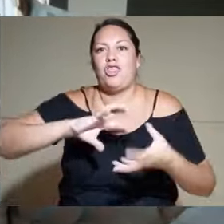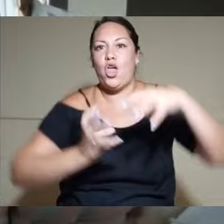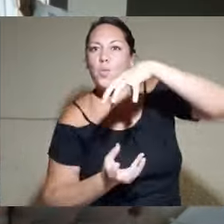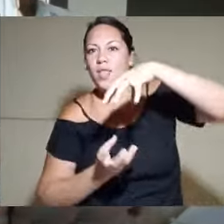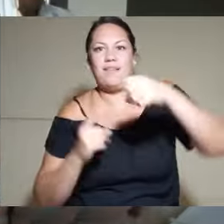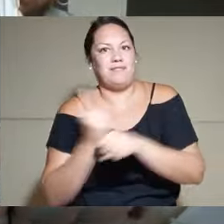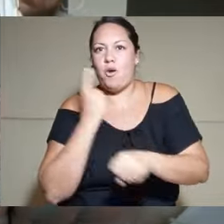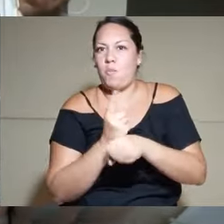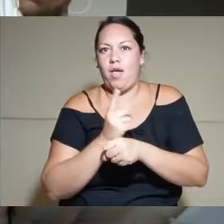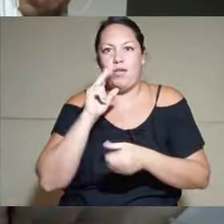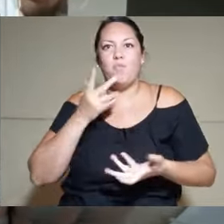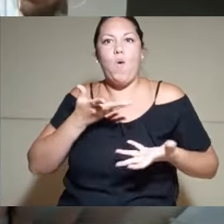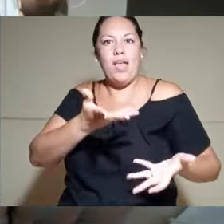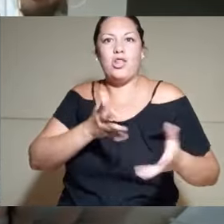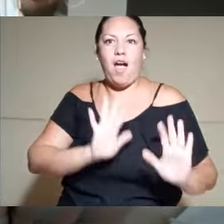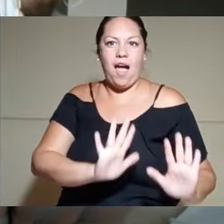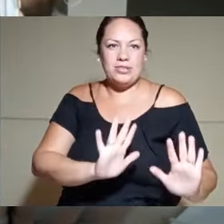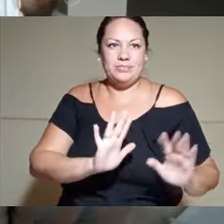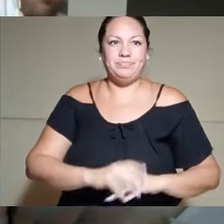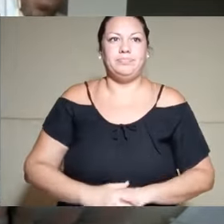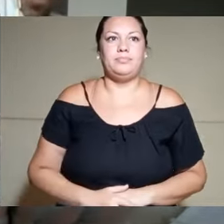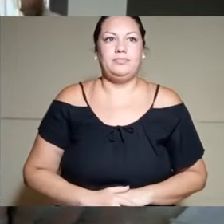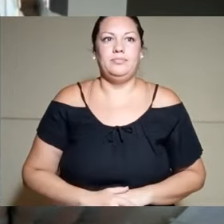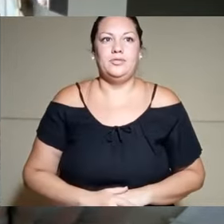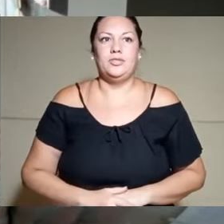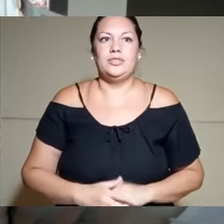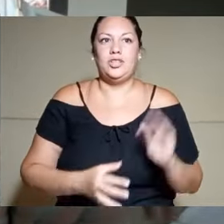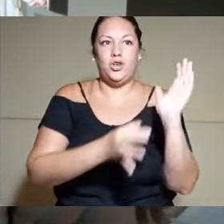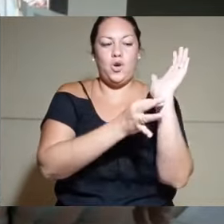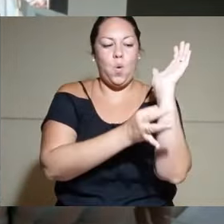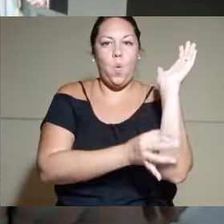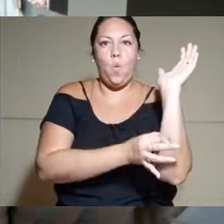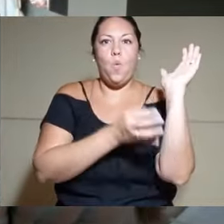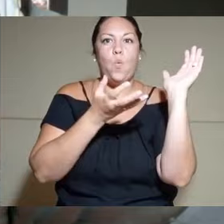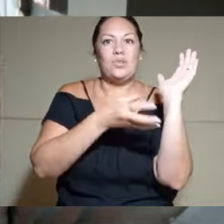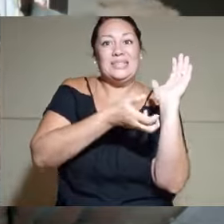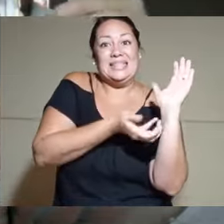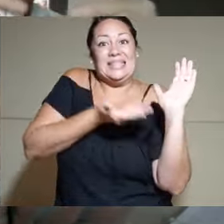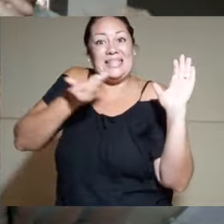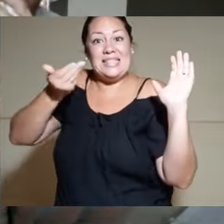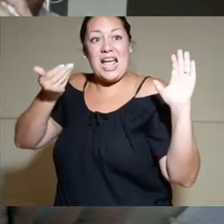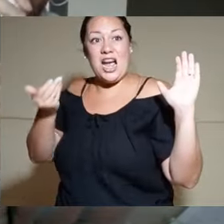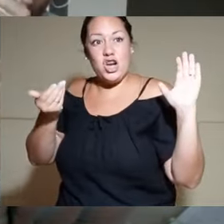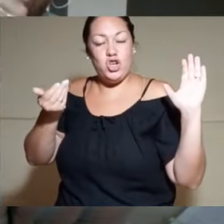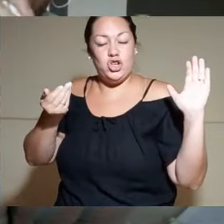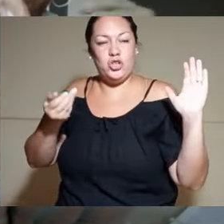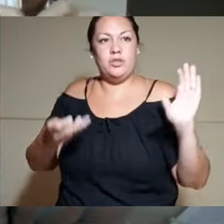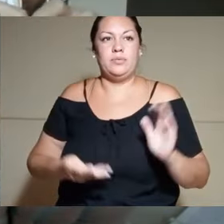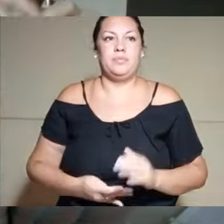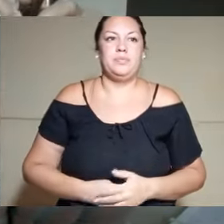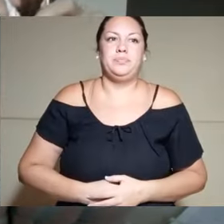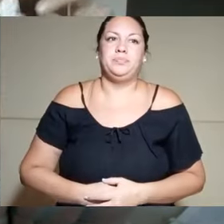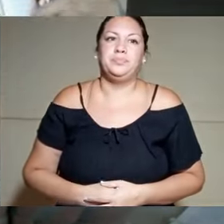desarmar porque es una maqueta desmontable. Por eso no la puedo dar vuelta y solo se me va a desarmar. Entonces, yo saco el